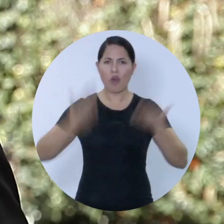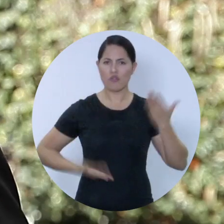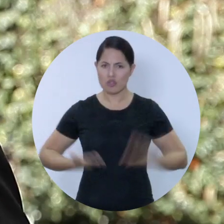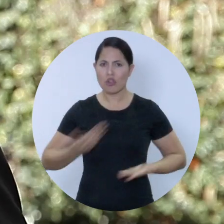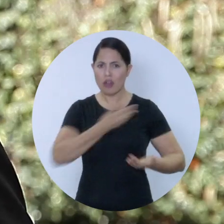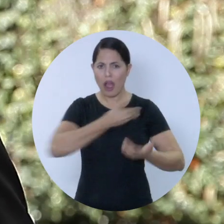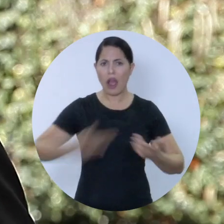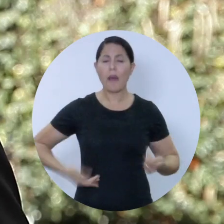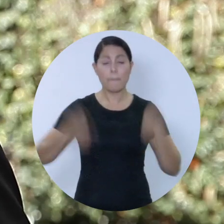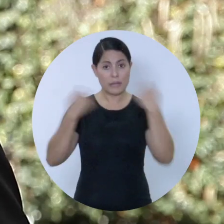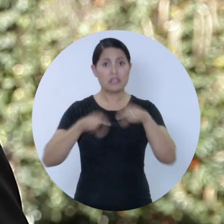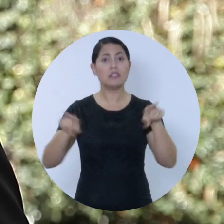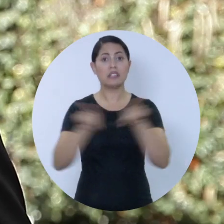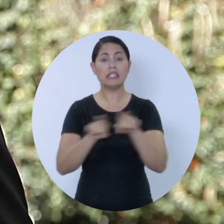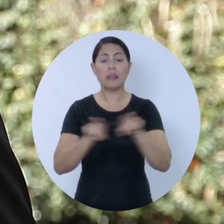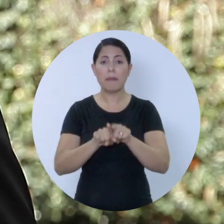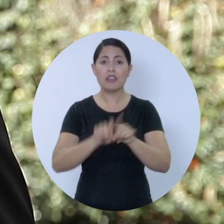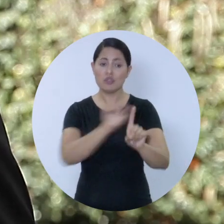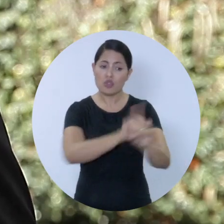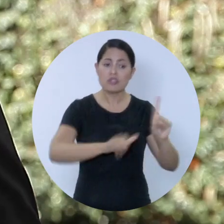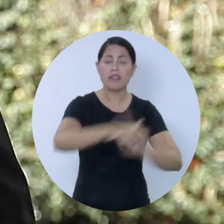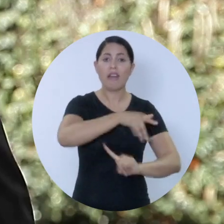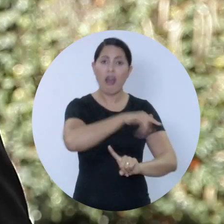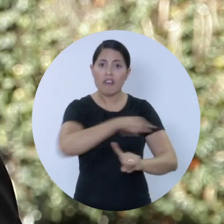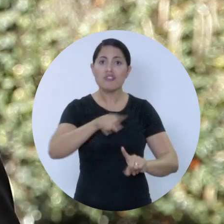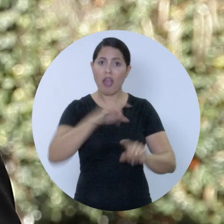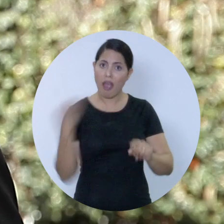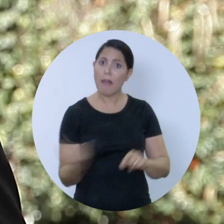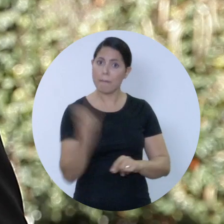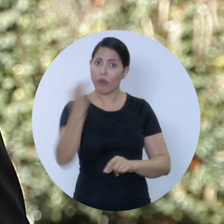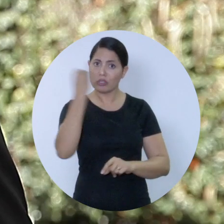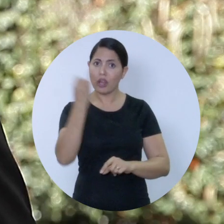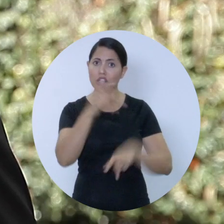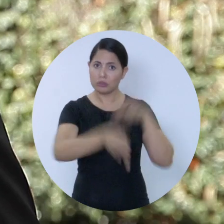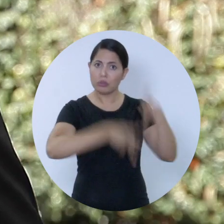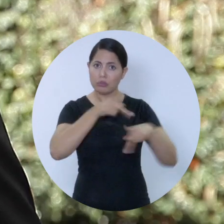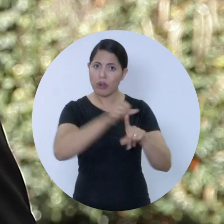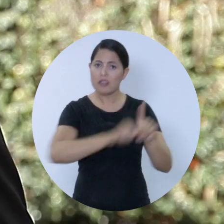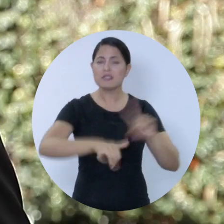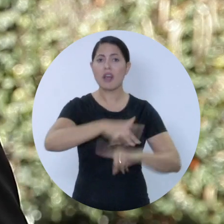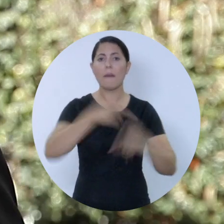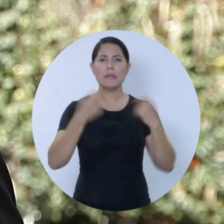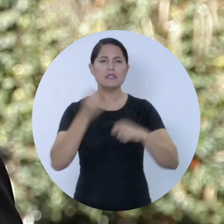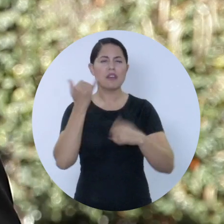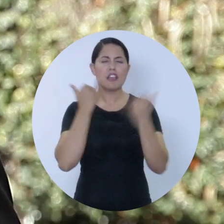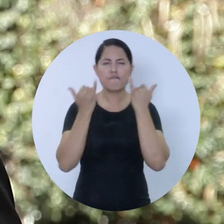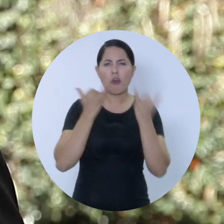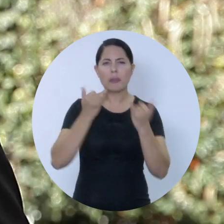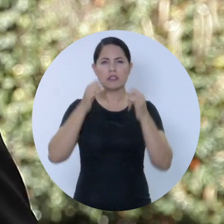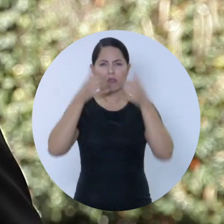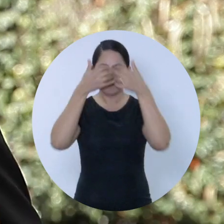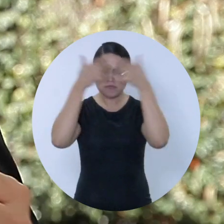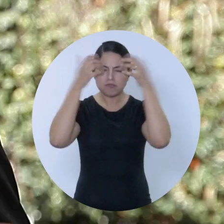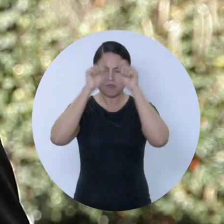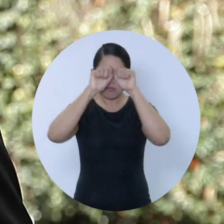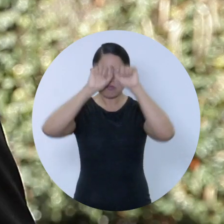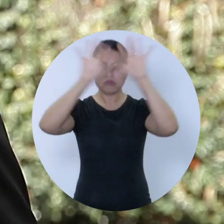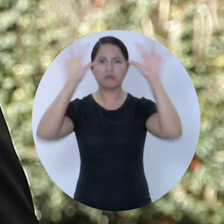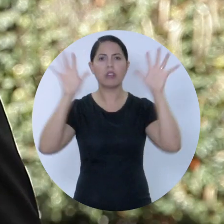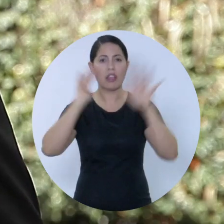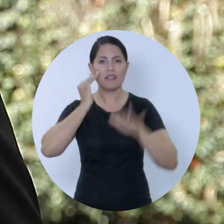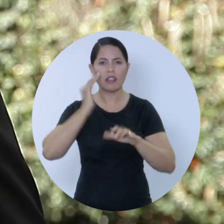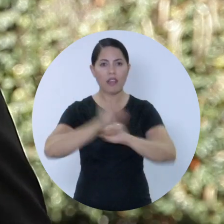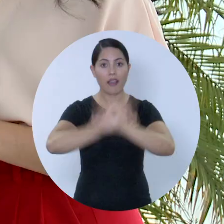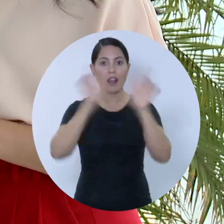de capacitação dos próprios servidores públicos, mas também da própria sociedade. É muito importante que a gente tenha uma sociedade informada,